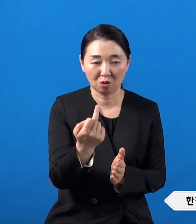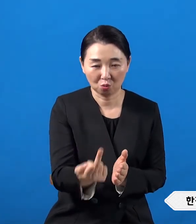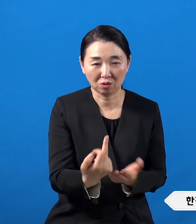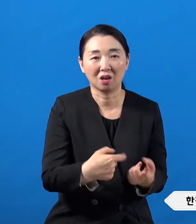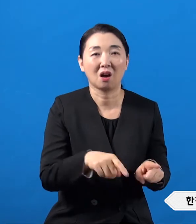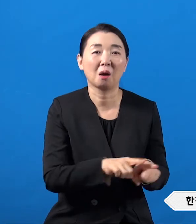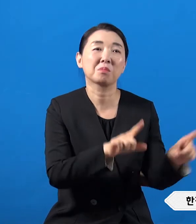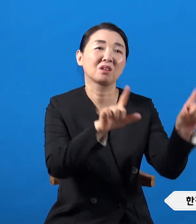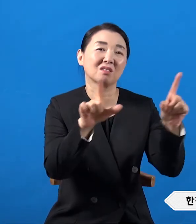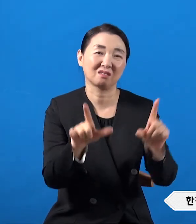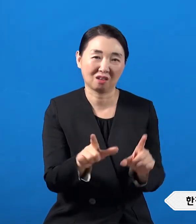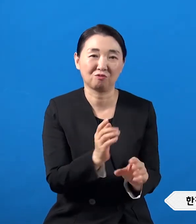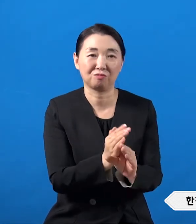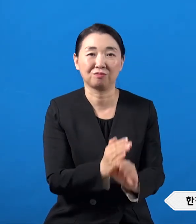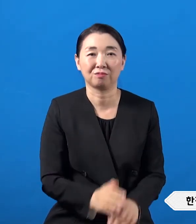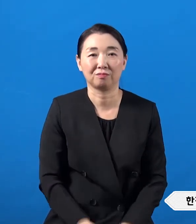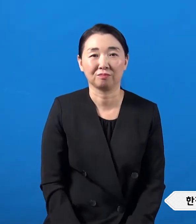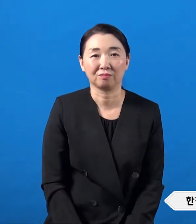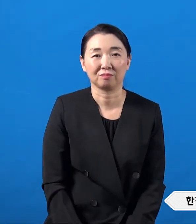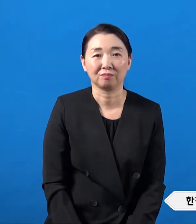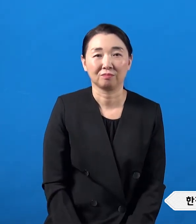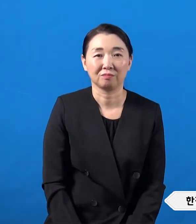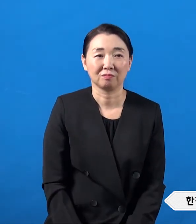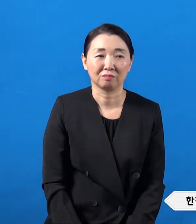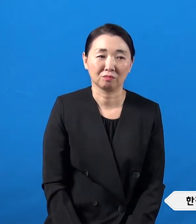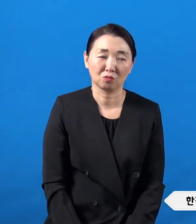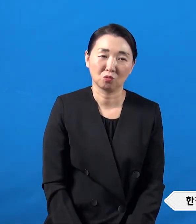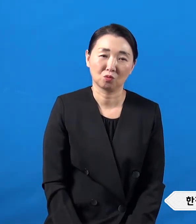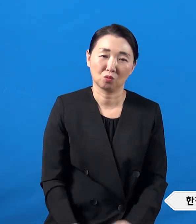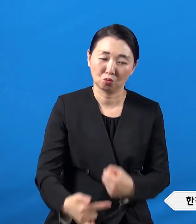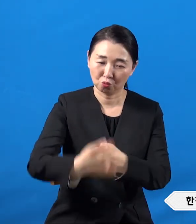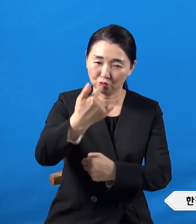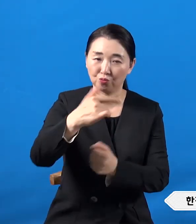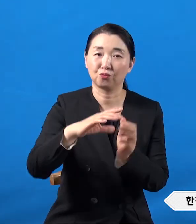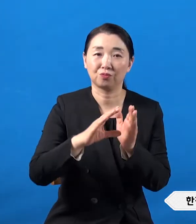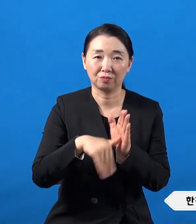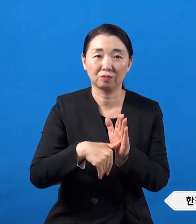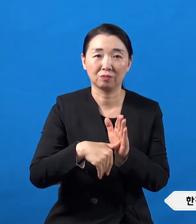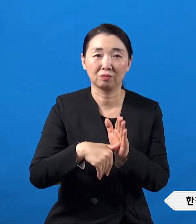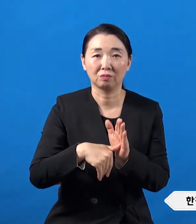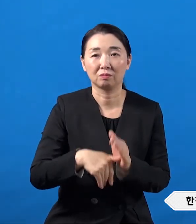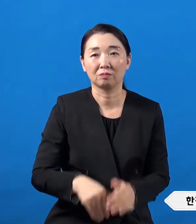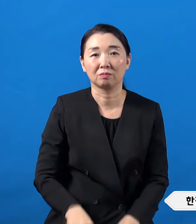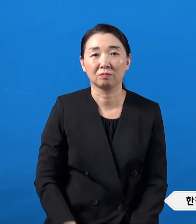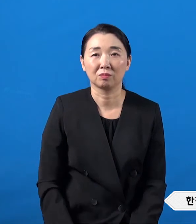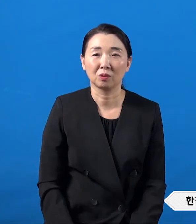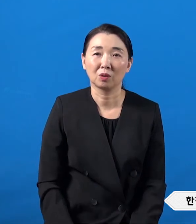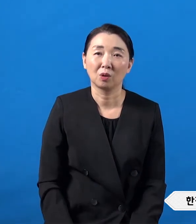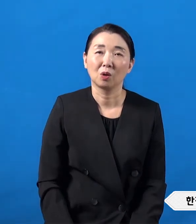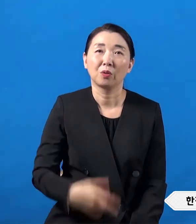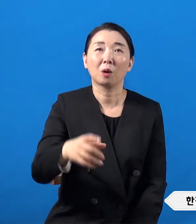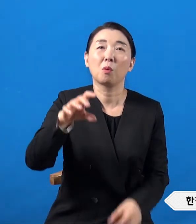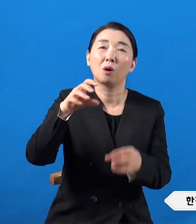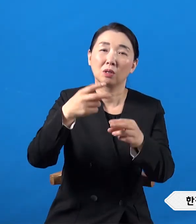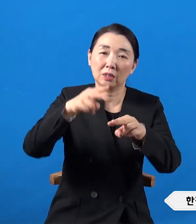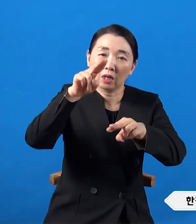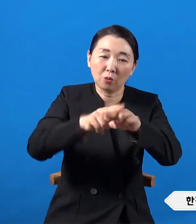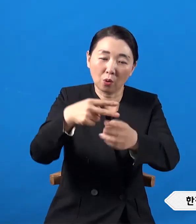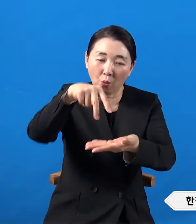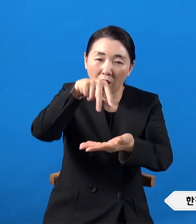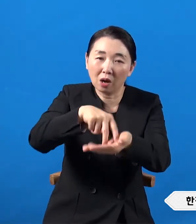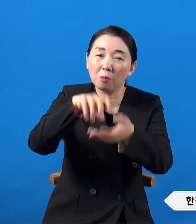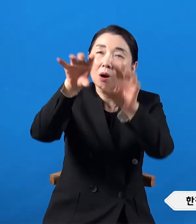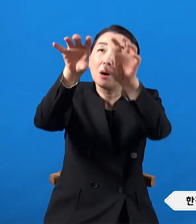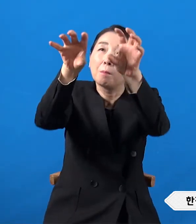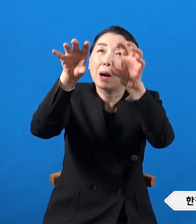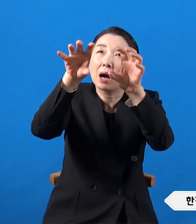함께 단칸방에서 어렵게 살고 있습니다. 초등학교 6학년 때인데 선반에서 뭘 꺼내려고 이렇게 의자 위에